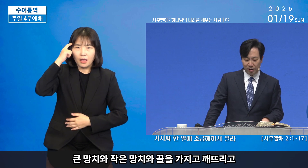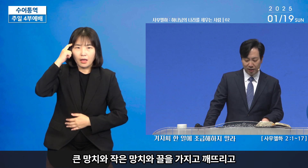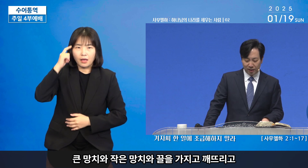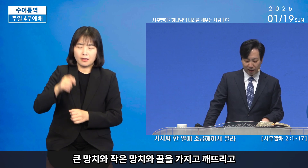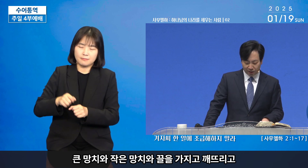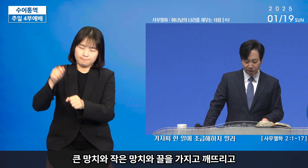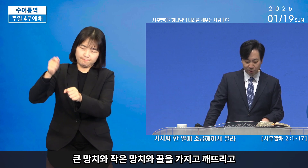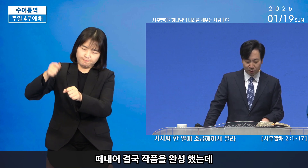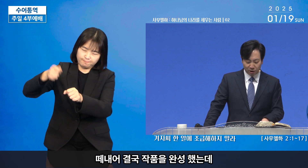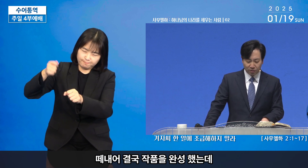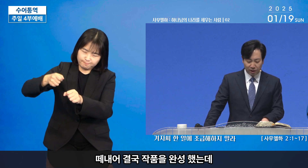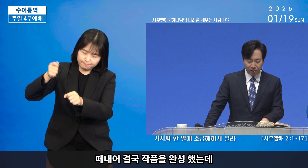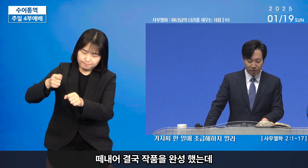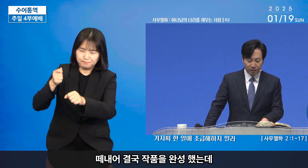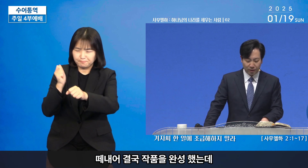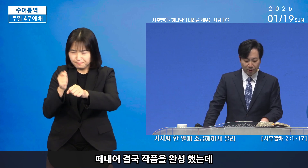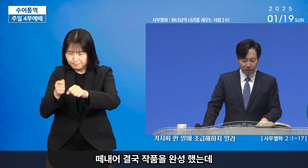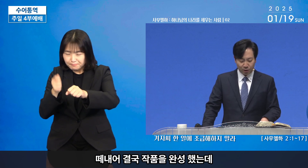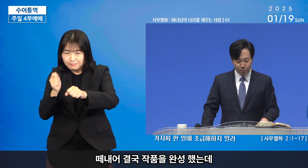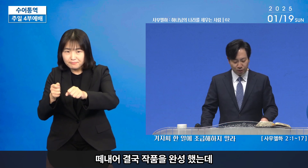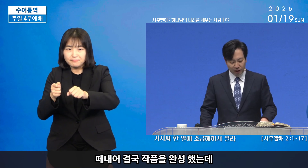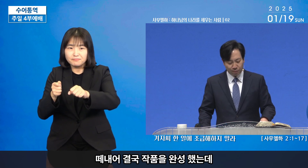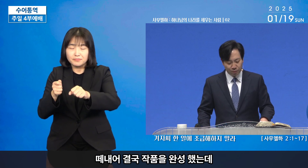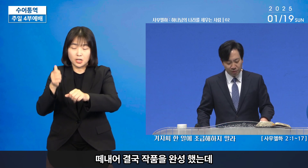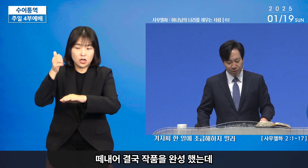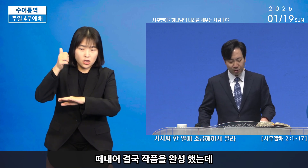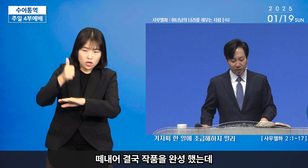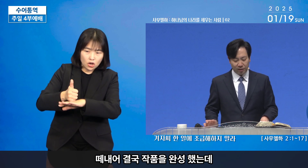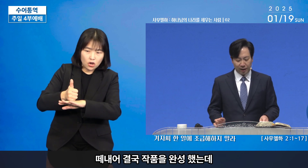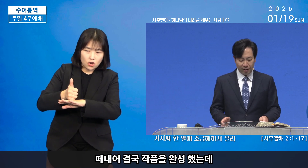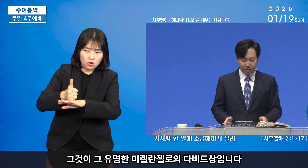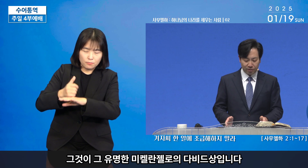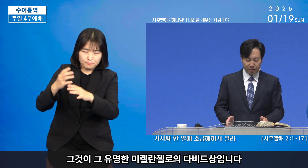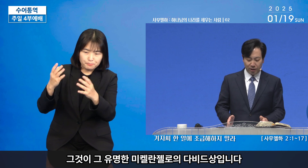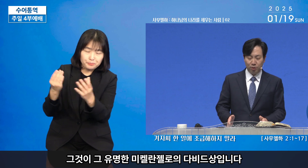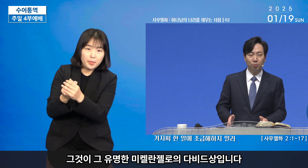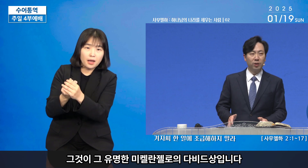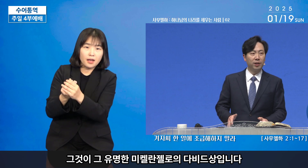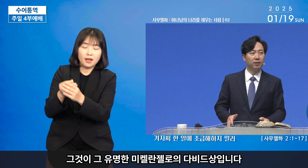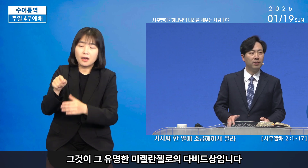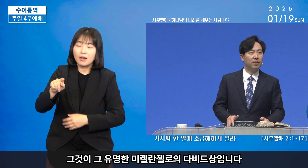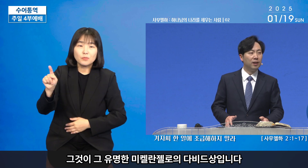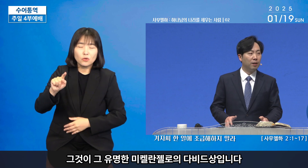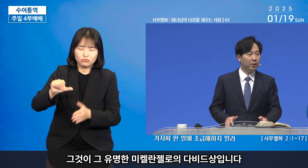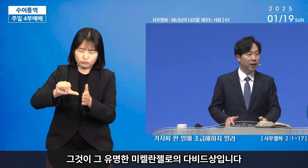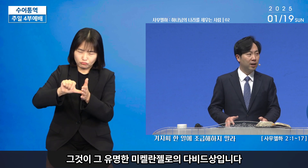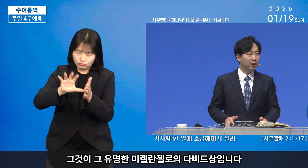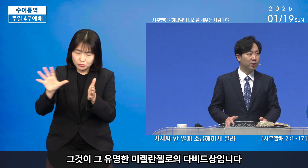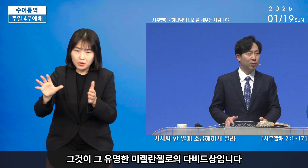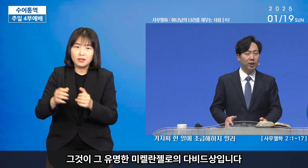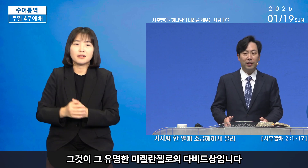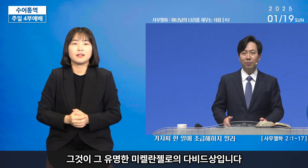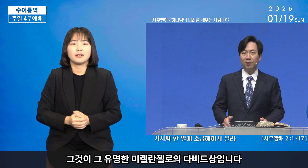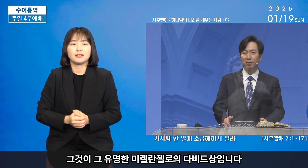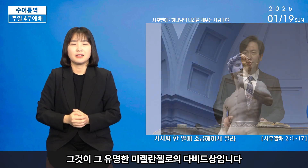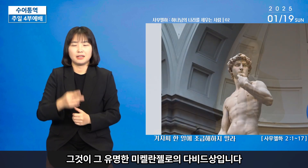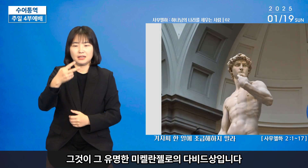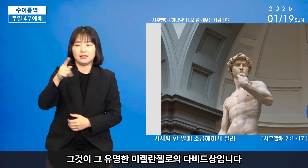가지고 깨뜨리고 떠내어 결국 작품을 완성했는데 그것이 그 유명한